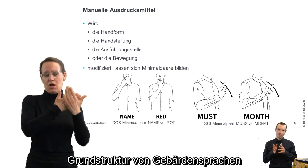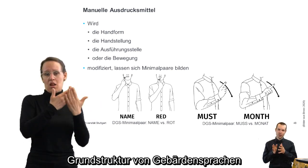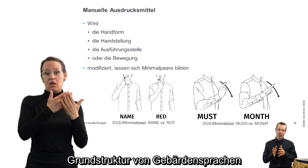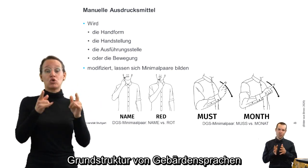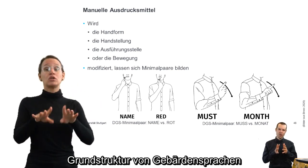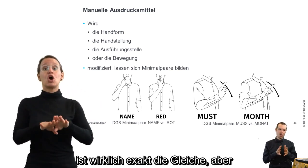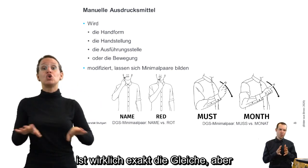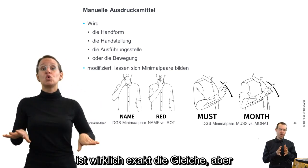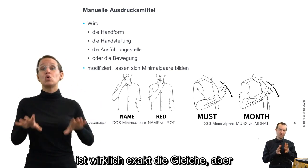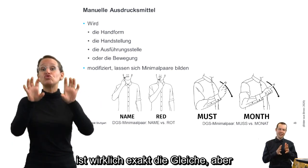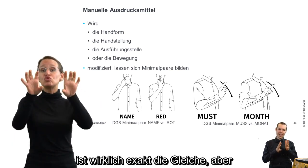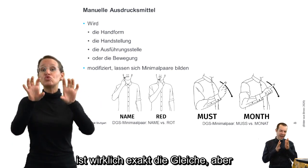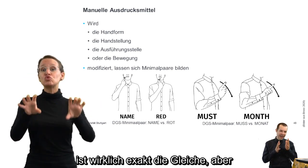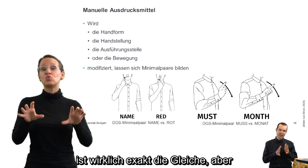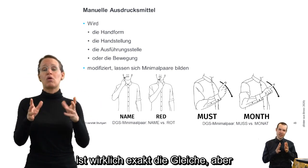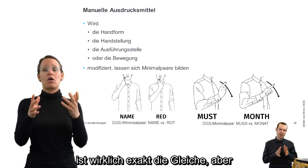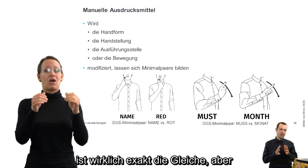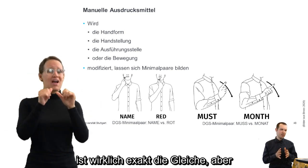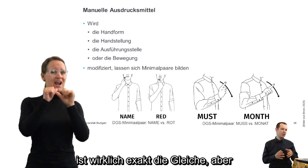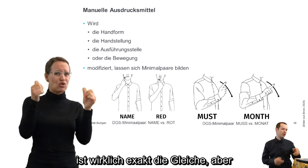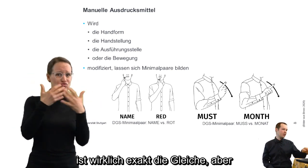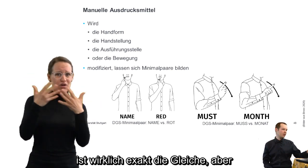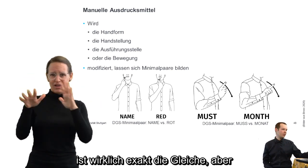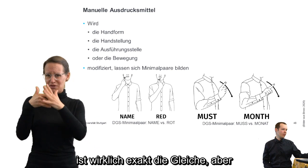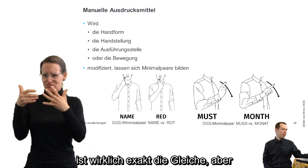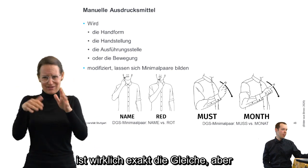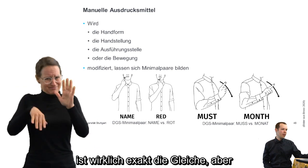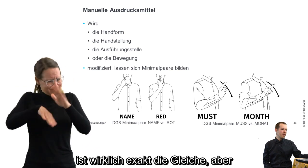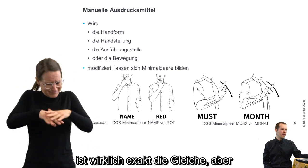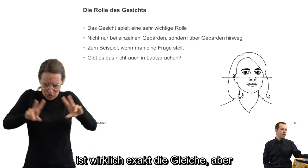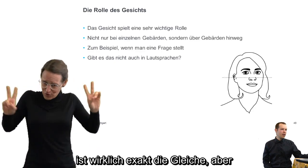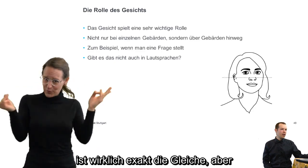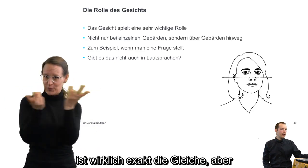von Gebärdensprachen und Lautsprachen ist wirklich exakt die gleiche.